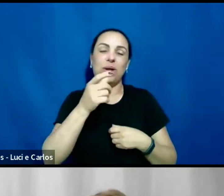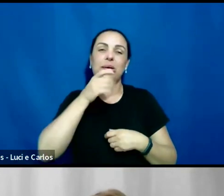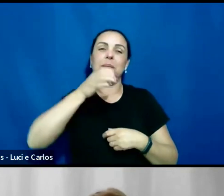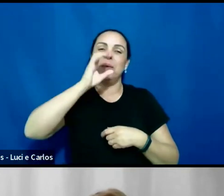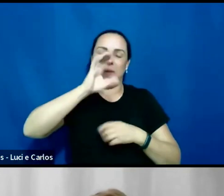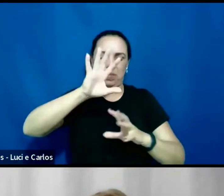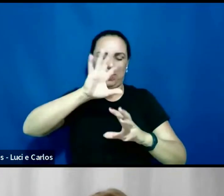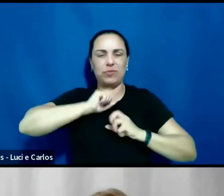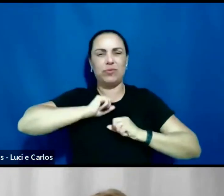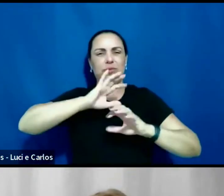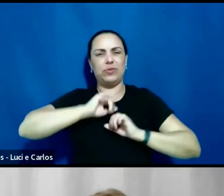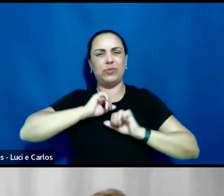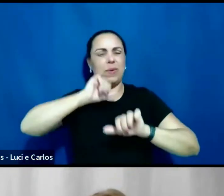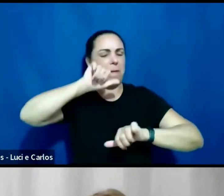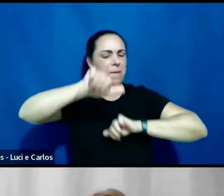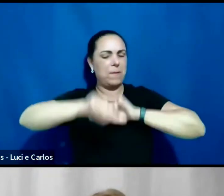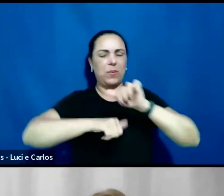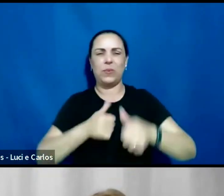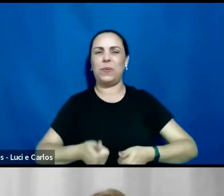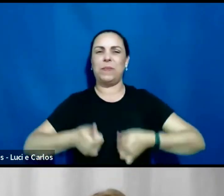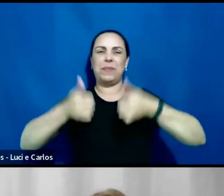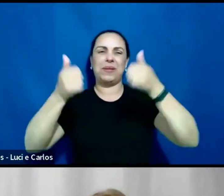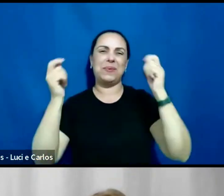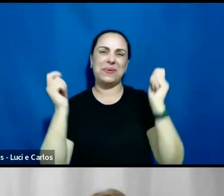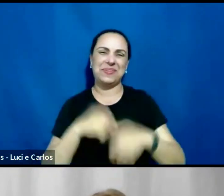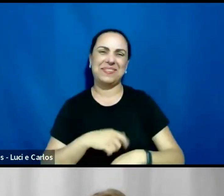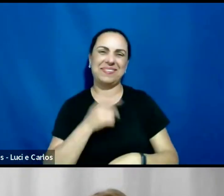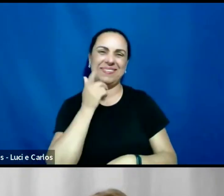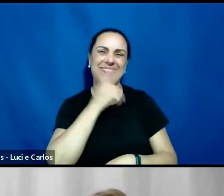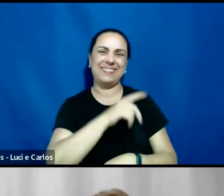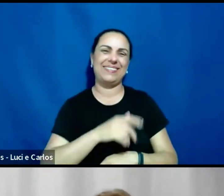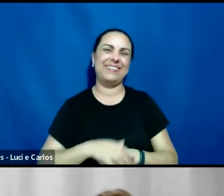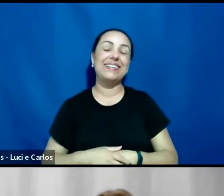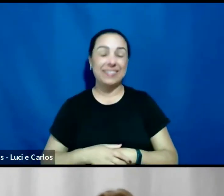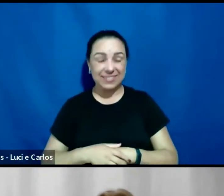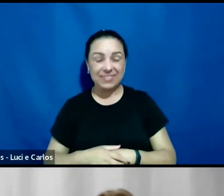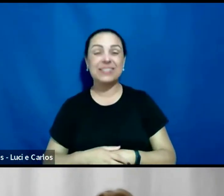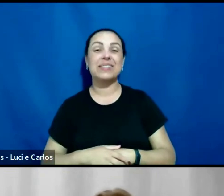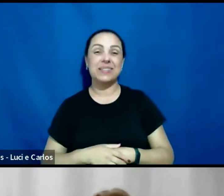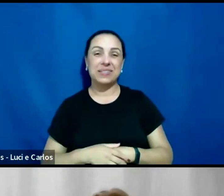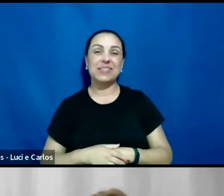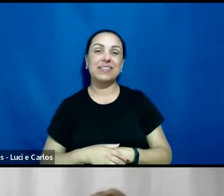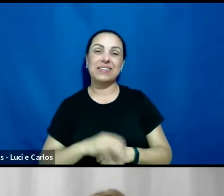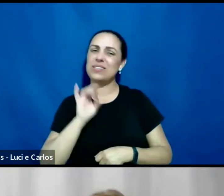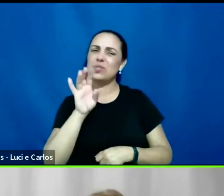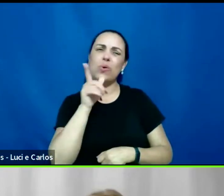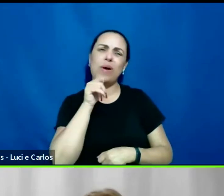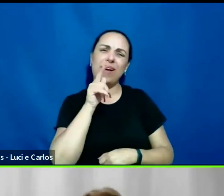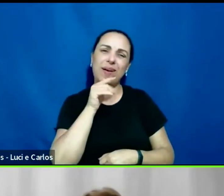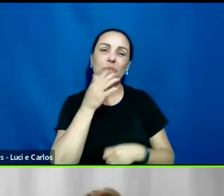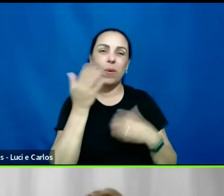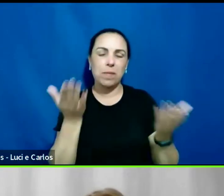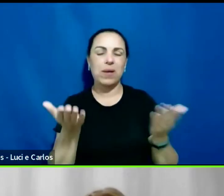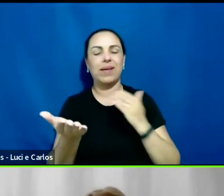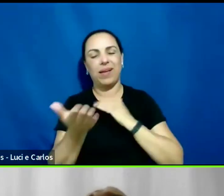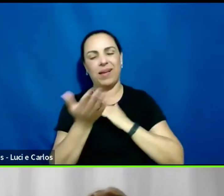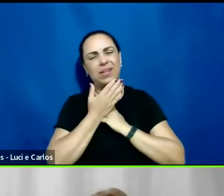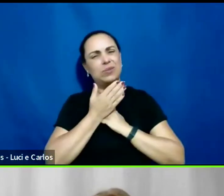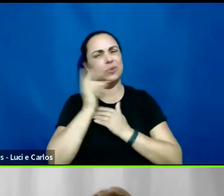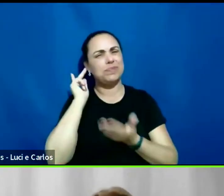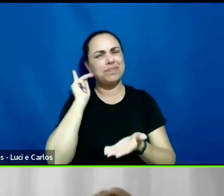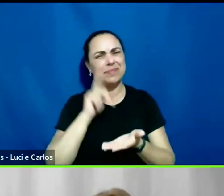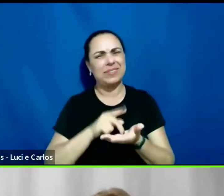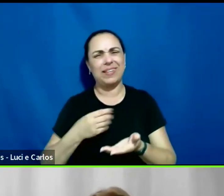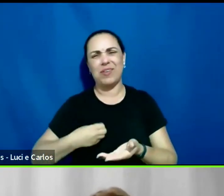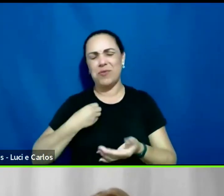não hidrata. Então, eu tomava água que não hidratava. E aí eu mudei só Que a água maravilha! e mudei minha